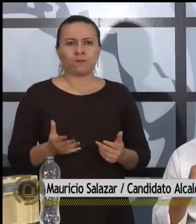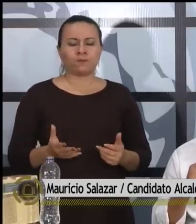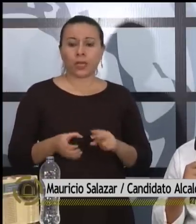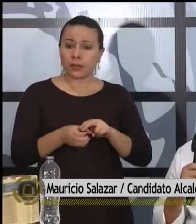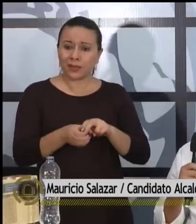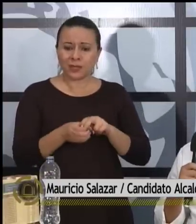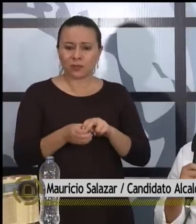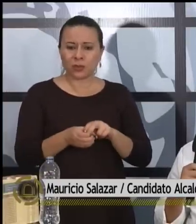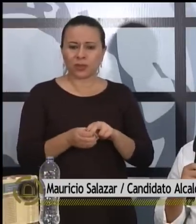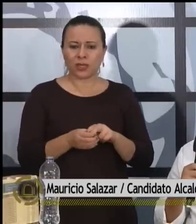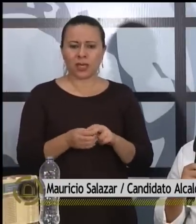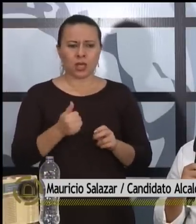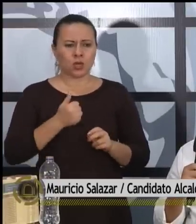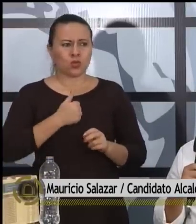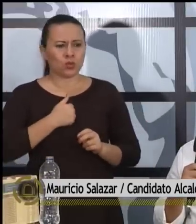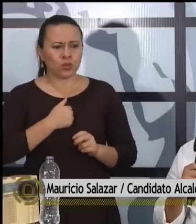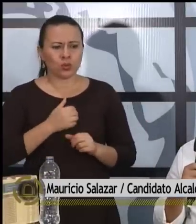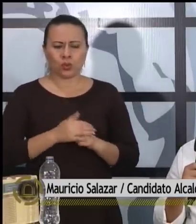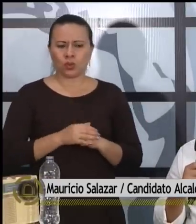autosuficiente.